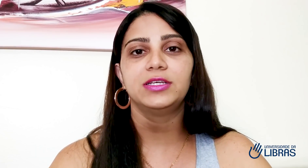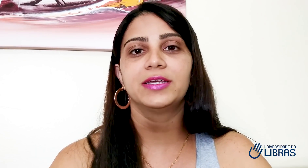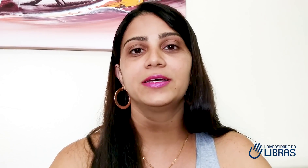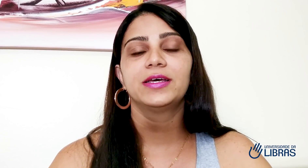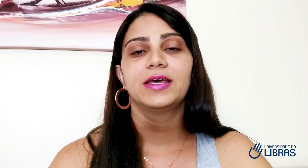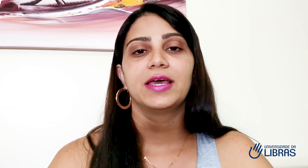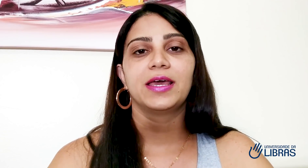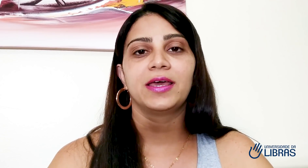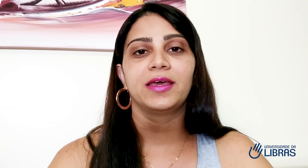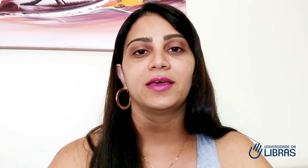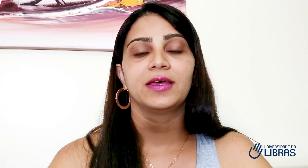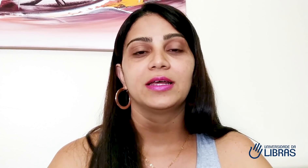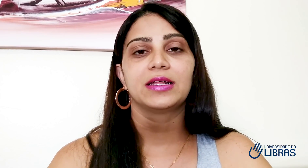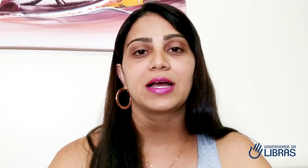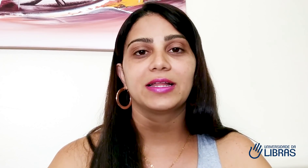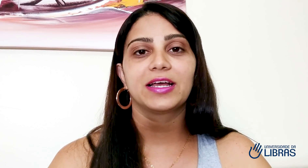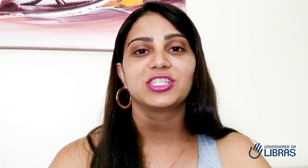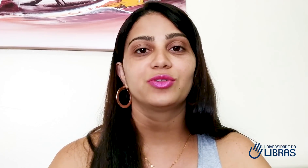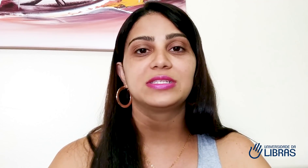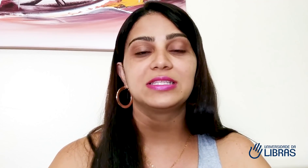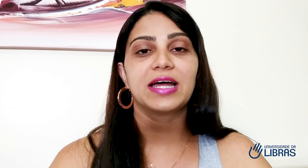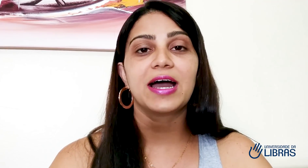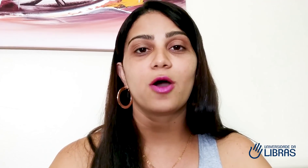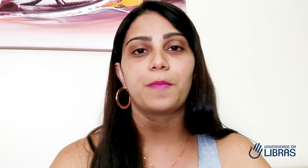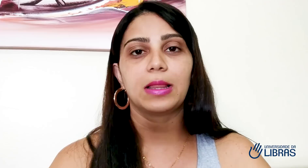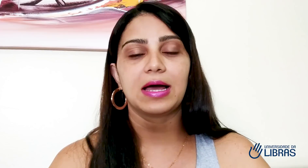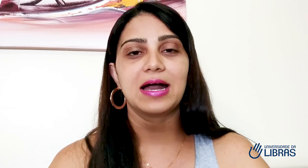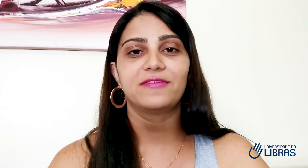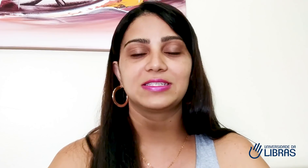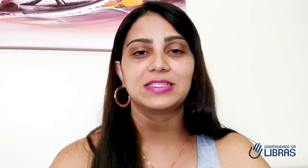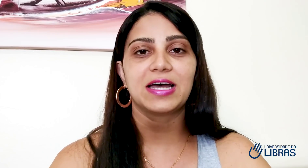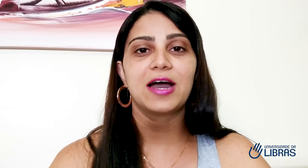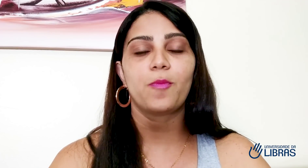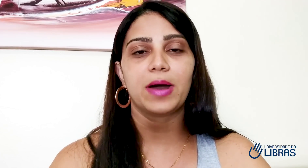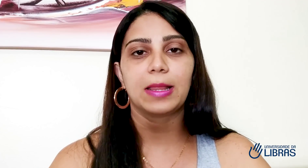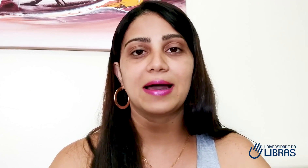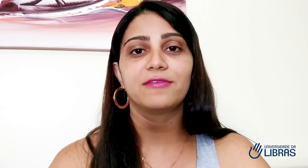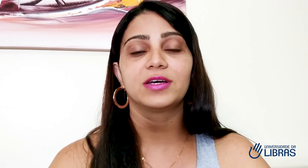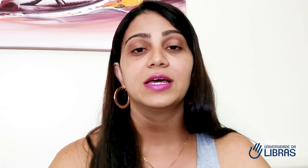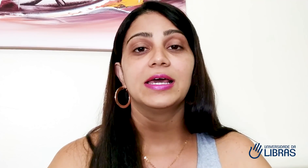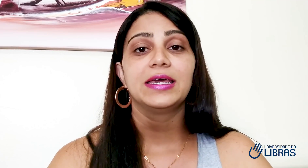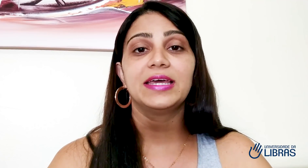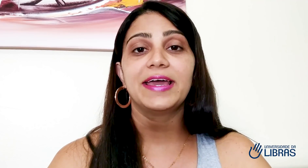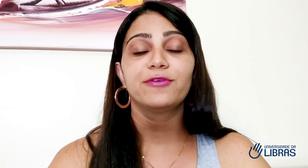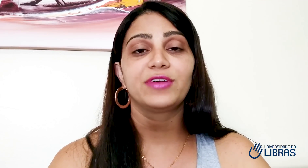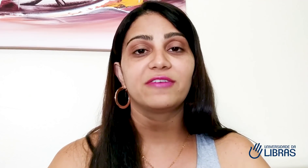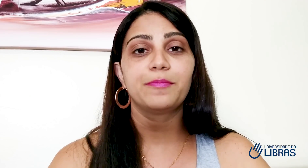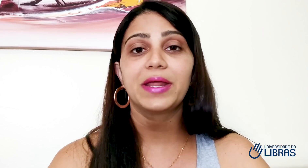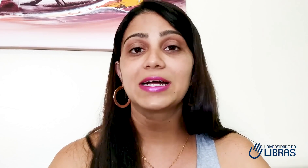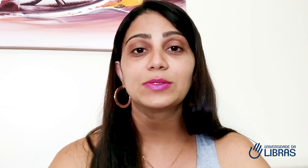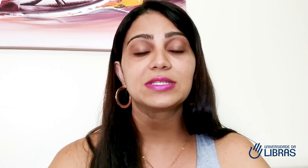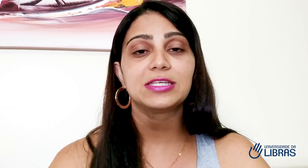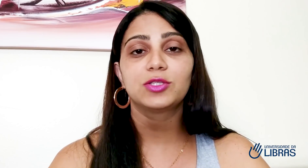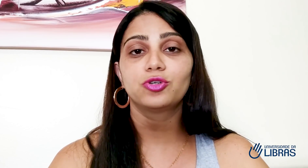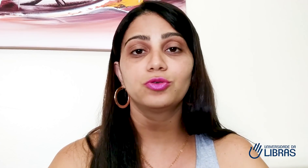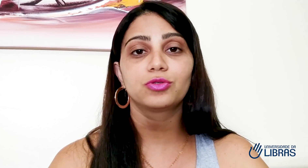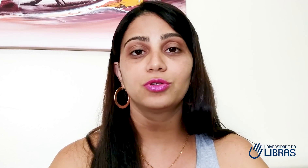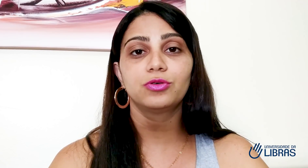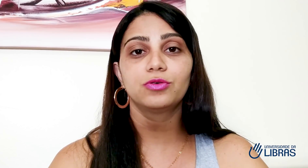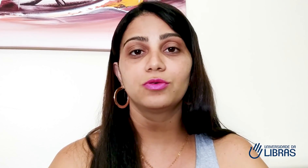né? Aquela questão de sinal, palavra. E aí eu ficava empregando assim,